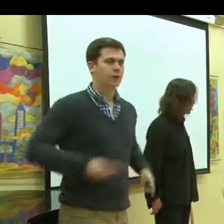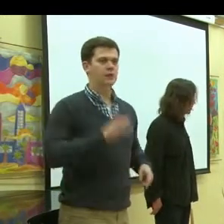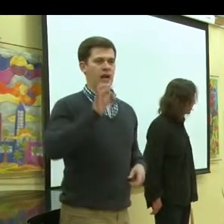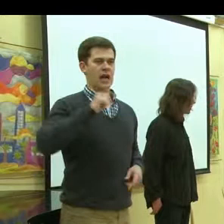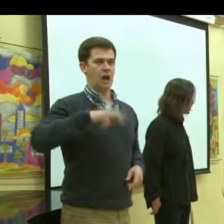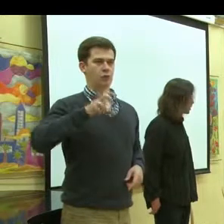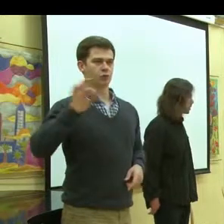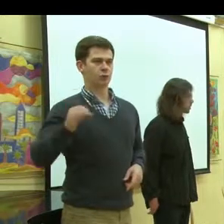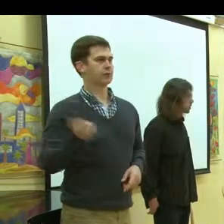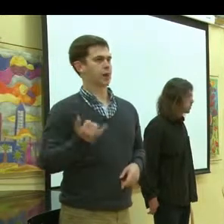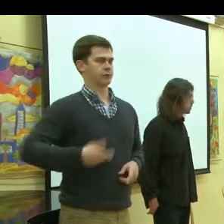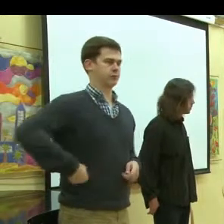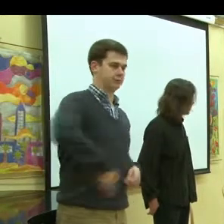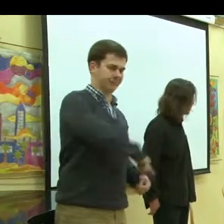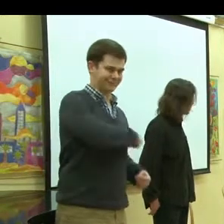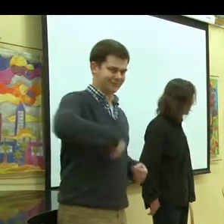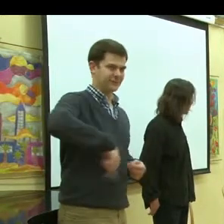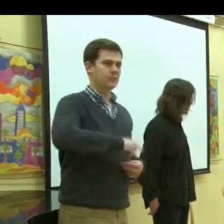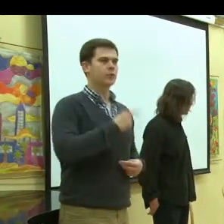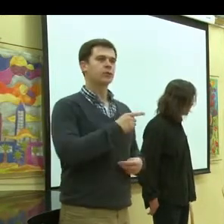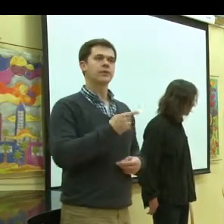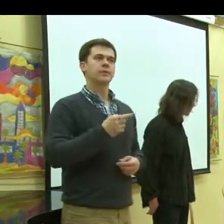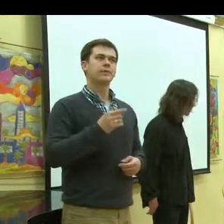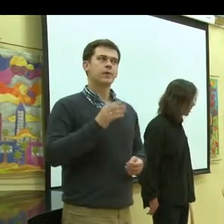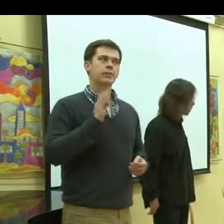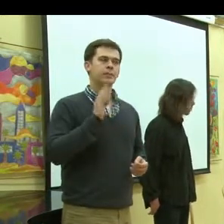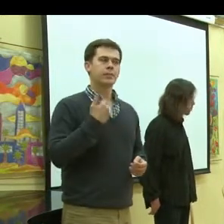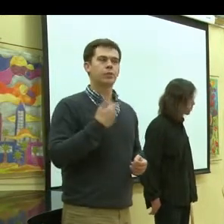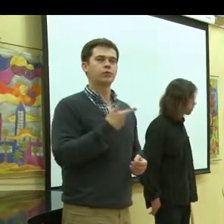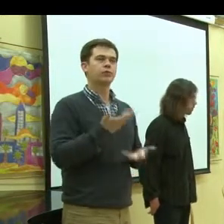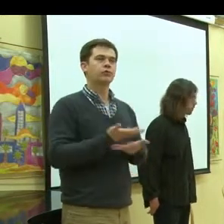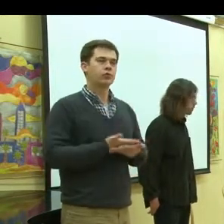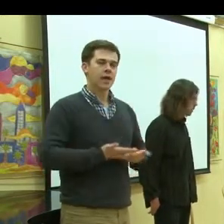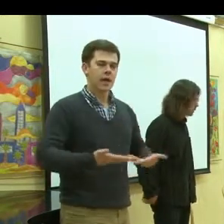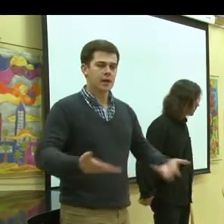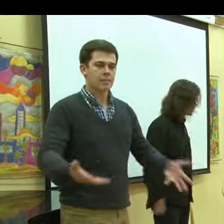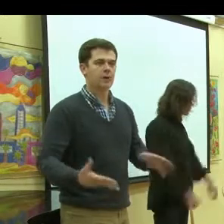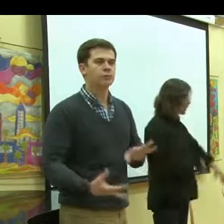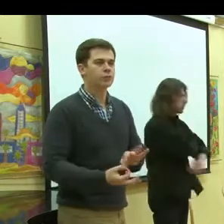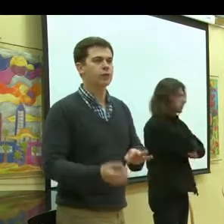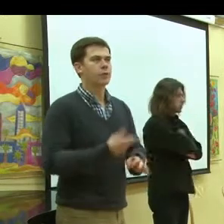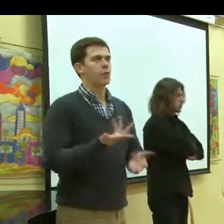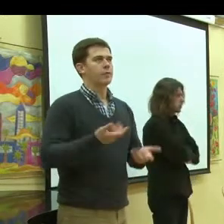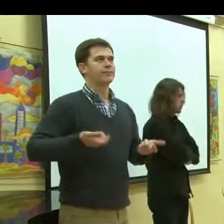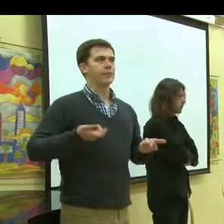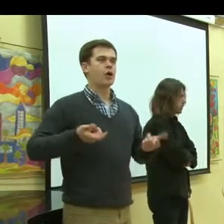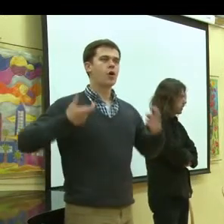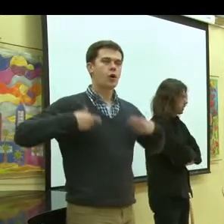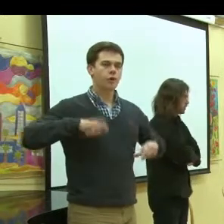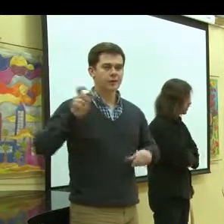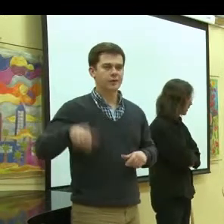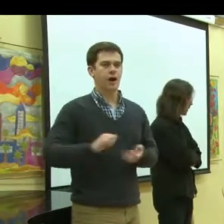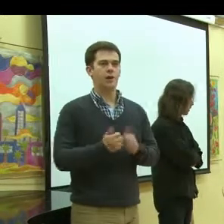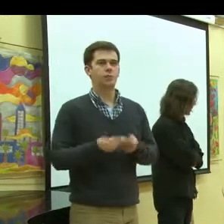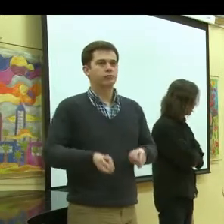właśnie gaucho się obwiązywał. To była też taka osoba jakby związana bardzo z ziemią, uprawiała pole, tak, dodatkowo gdzieś tam,